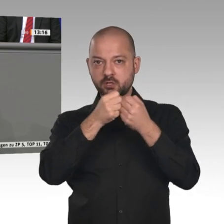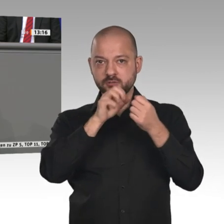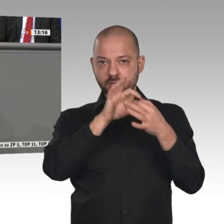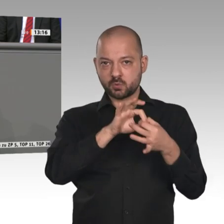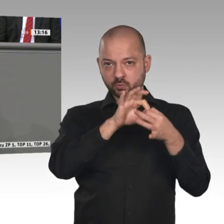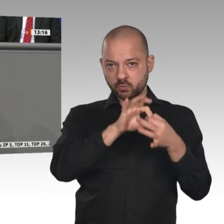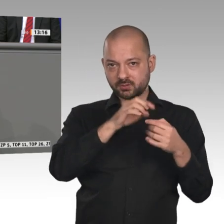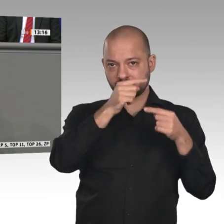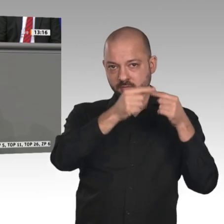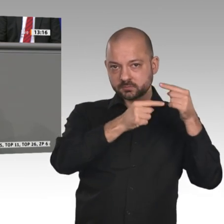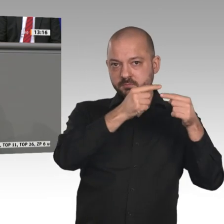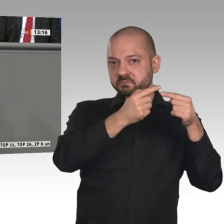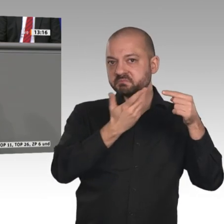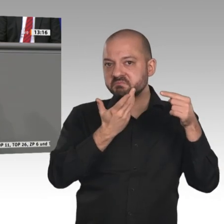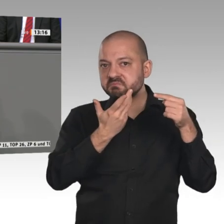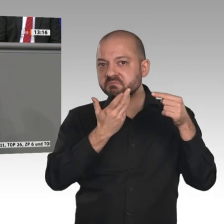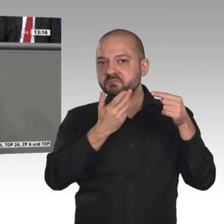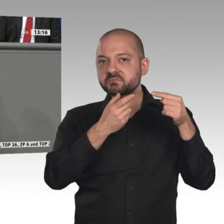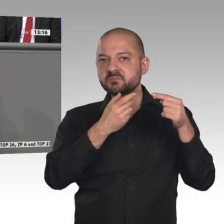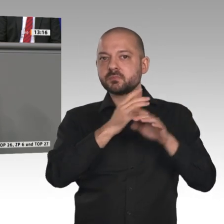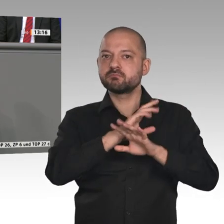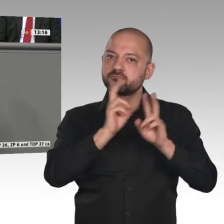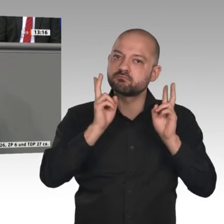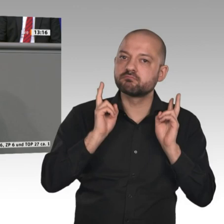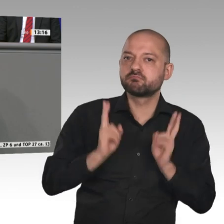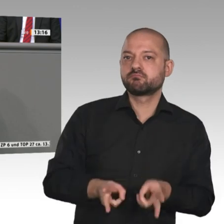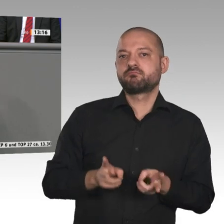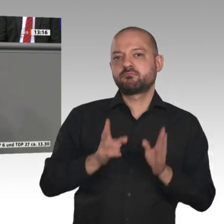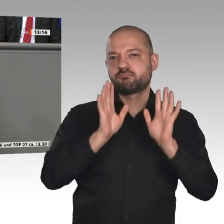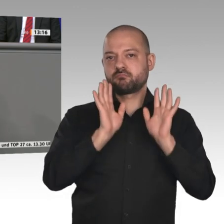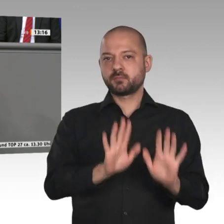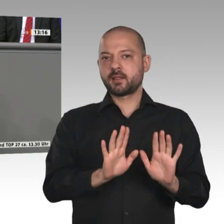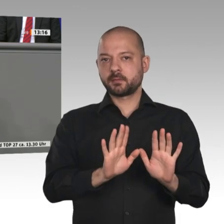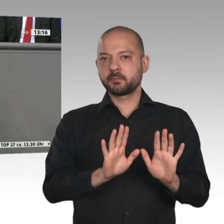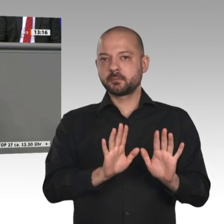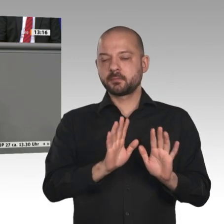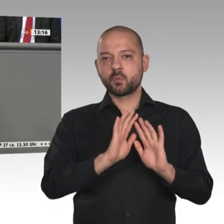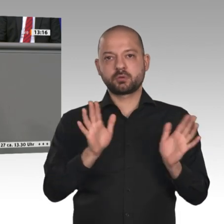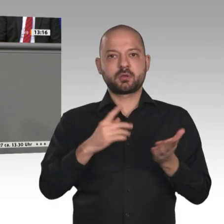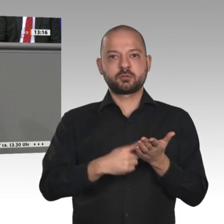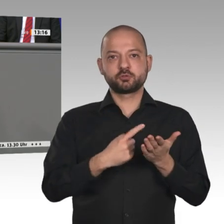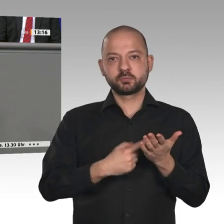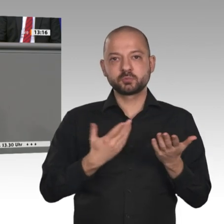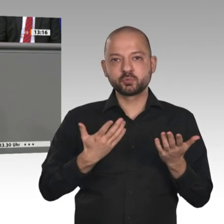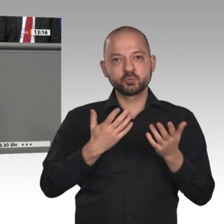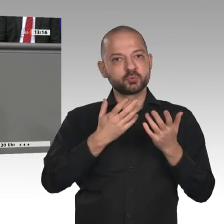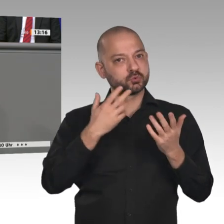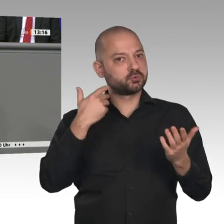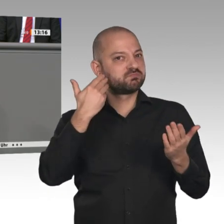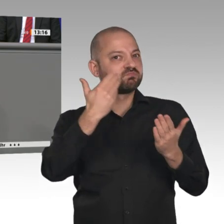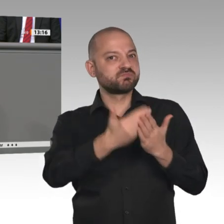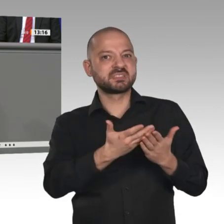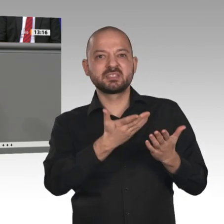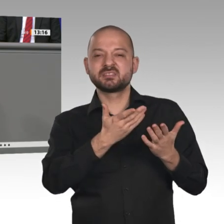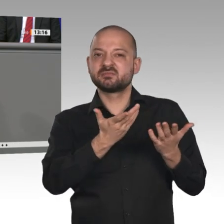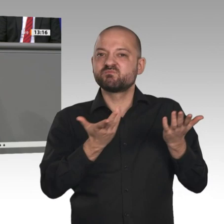also fragen, ob ich glaube, dass wir mit dem, was wir bisher gehört haben und was wir auf den Weg gebracht haben, unserer besonderen